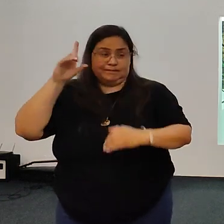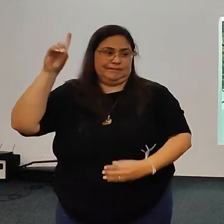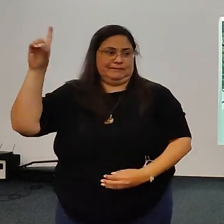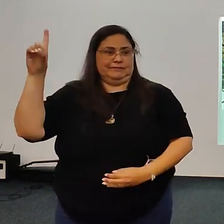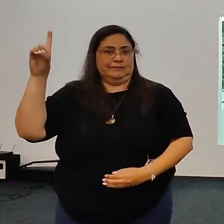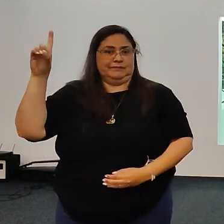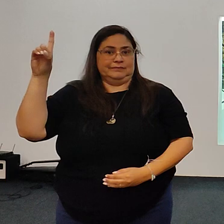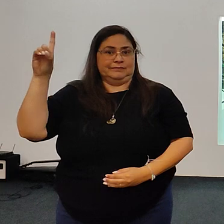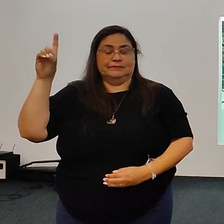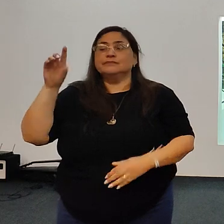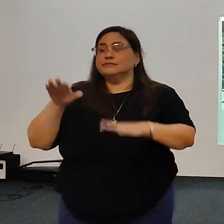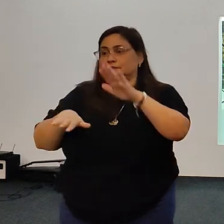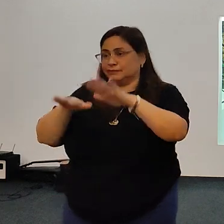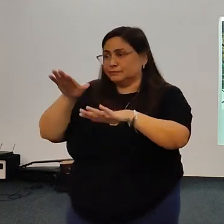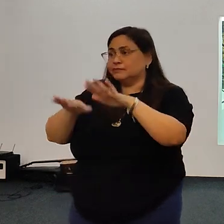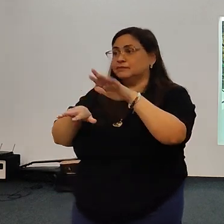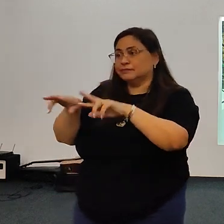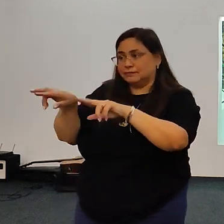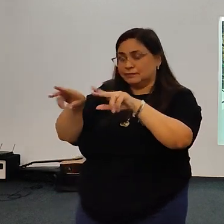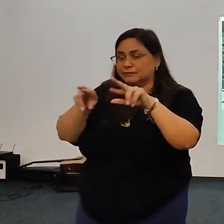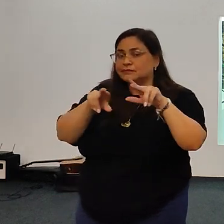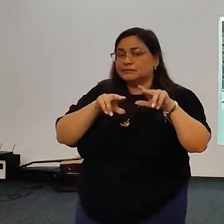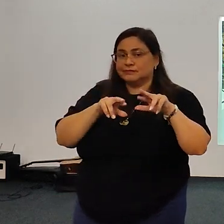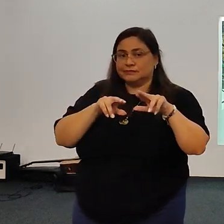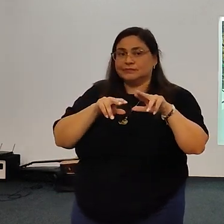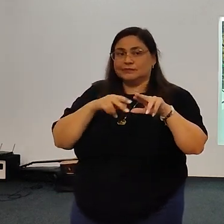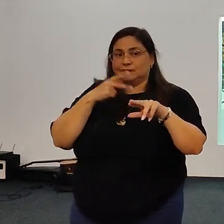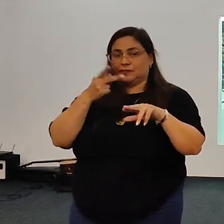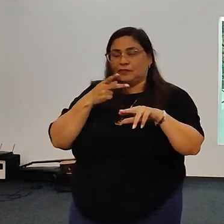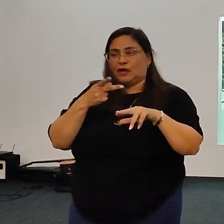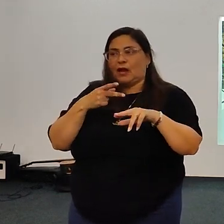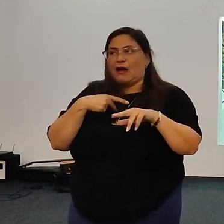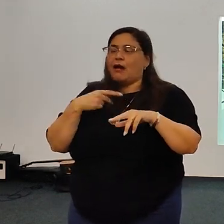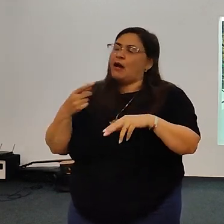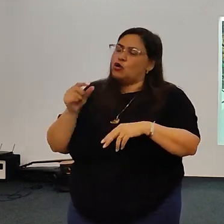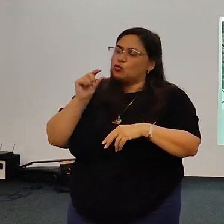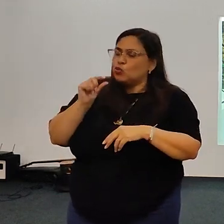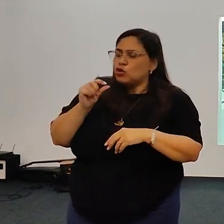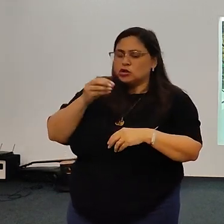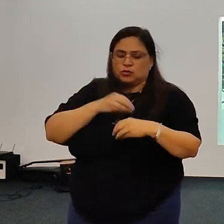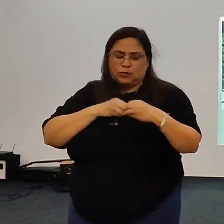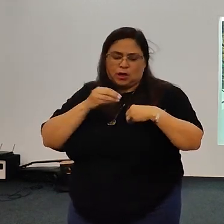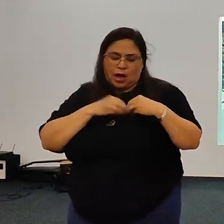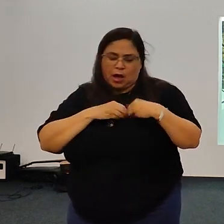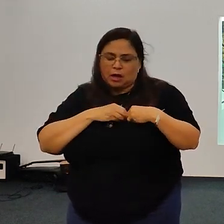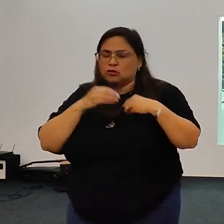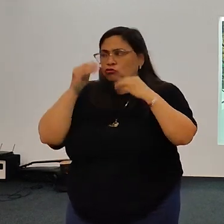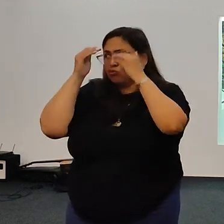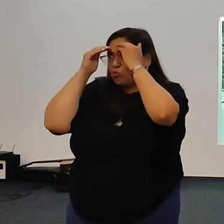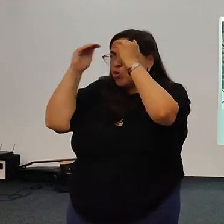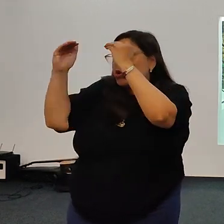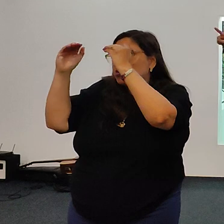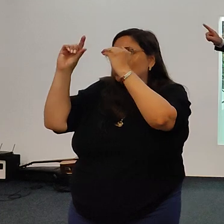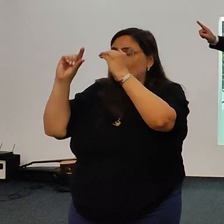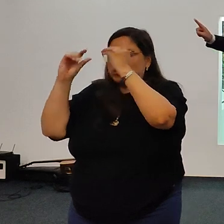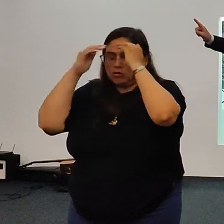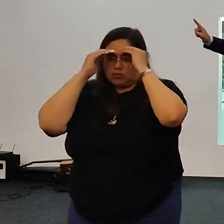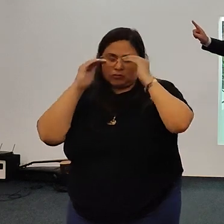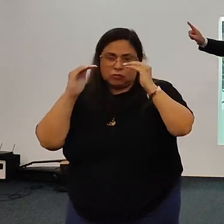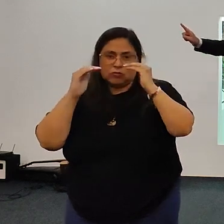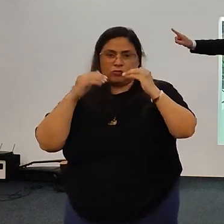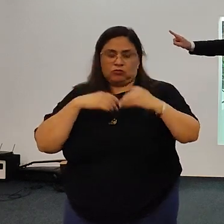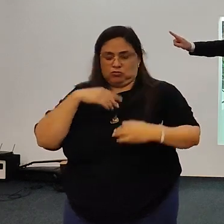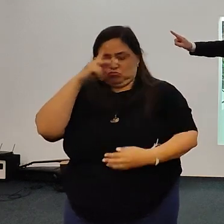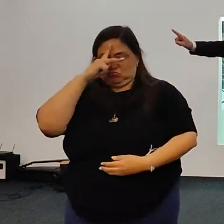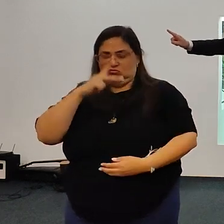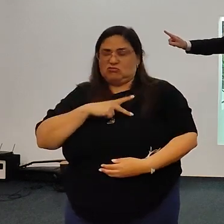Muitas vezes nós queremos misturar o santo e o profano. Muitas vezes nós desobedecemos a Deus e ficamos com as